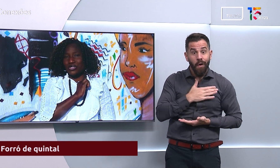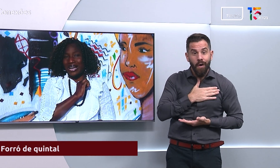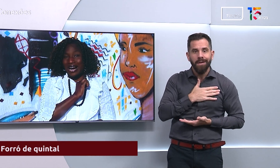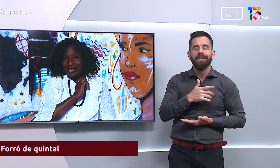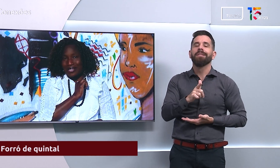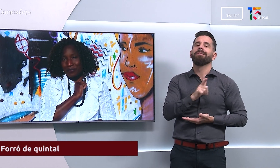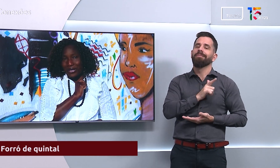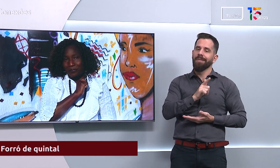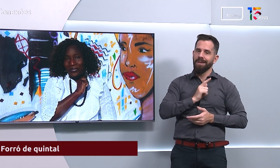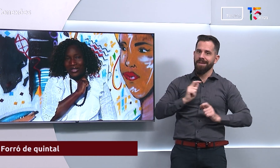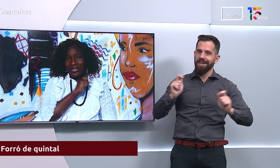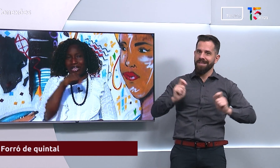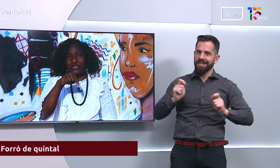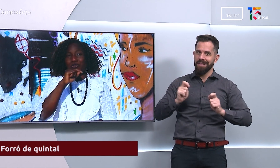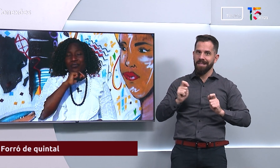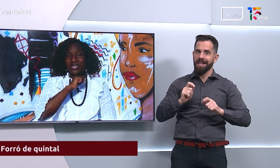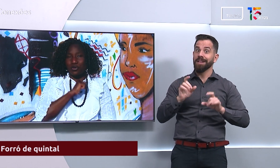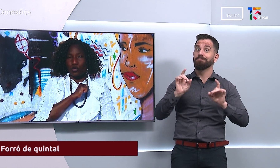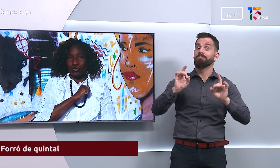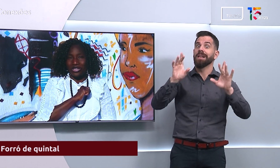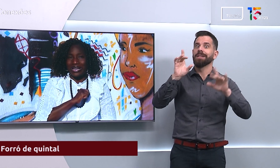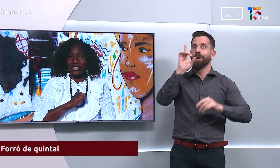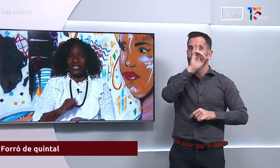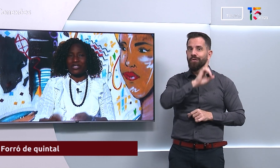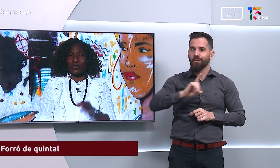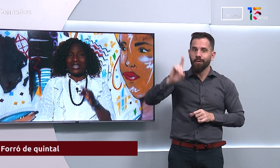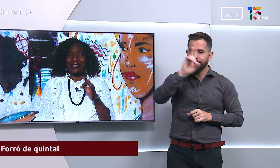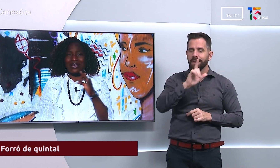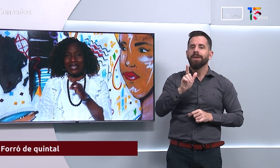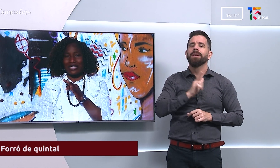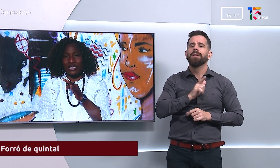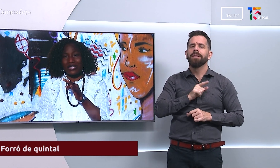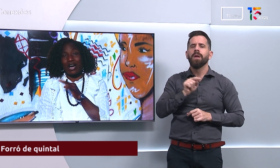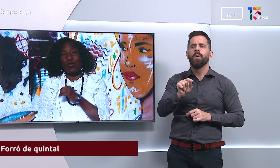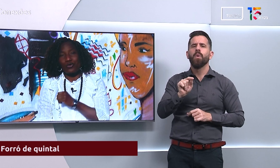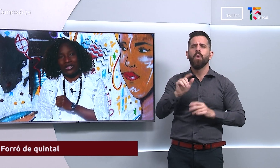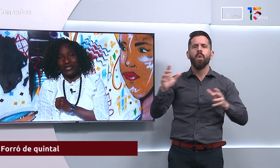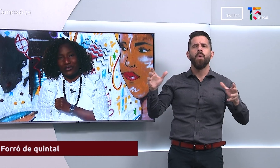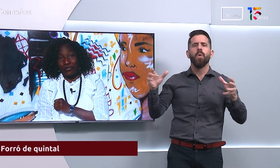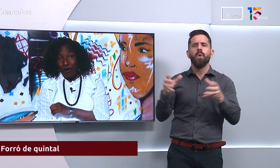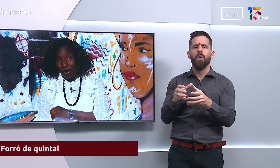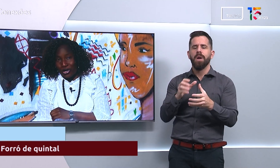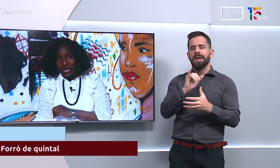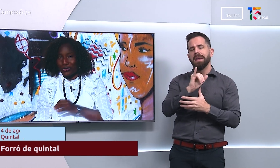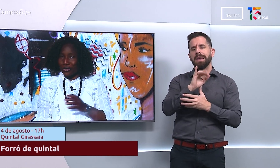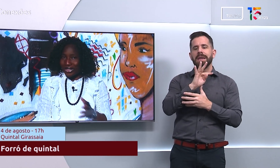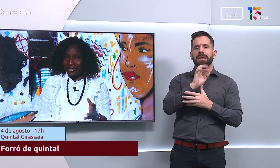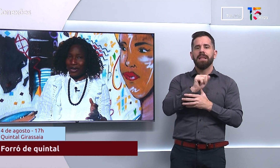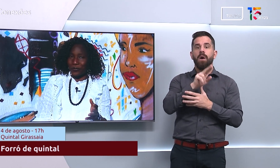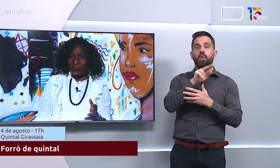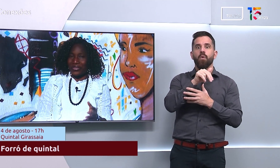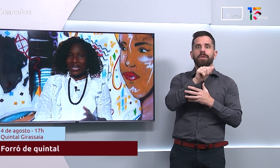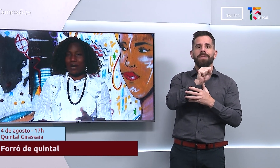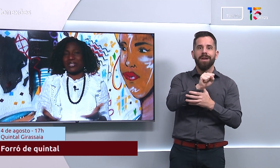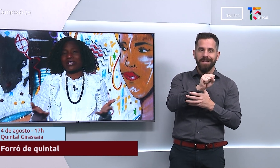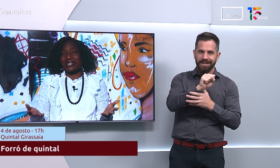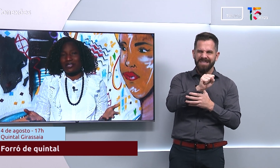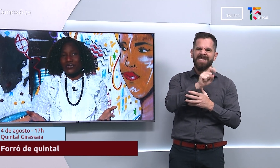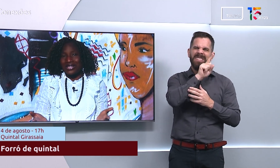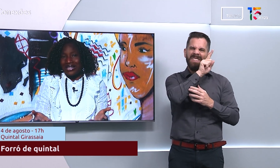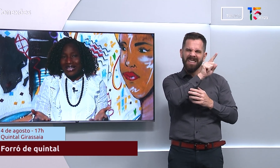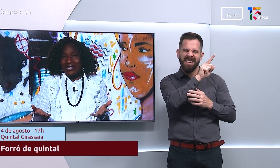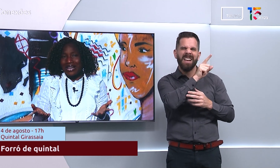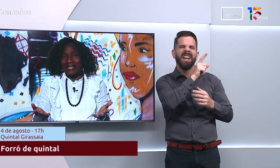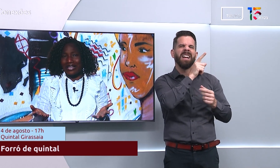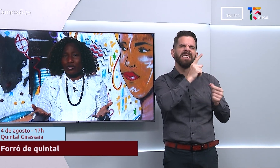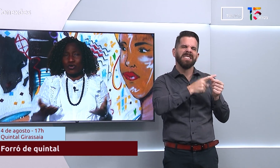especial de arrasta-pé. Neste domingo tem a edição Ressaca de Itaúnas do Forró no Quintal. A apresentação